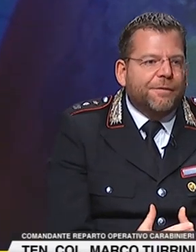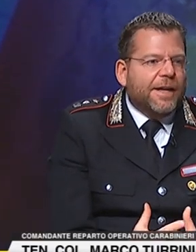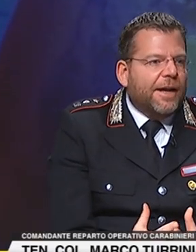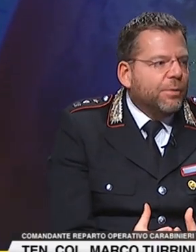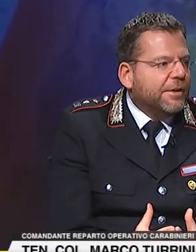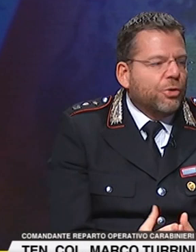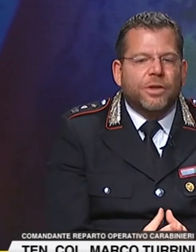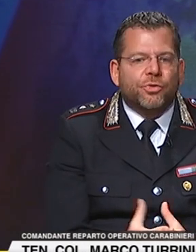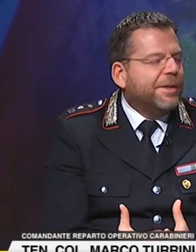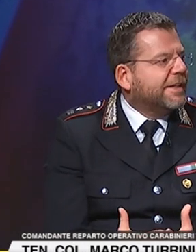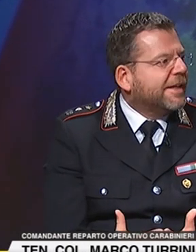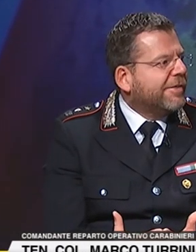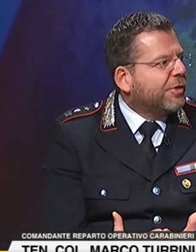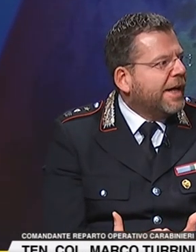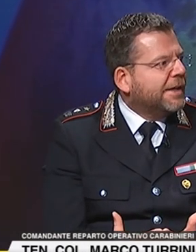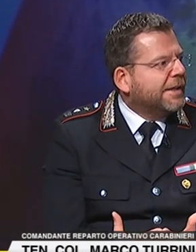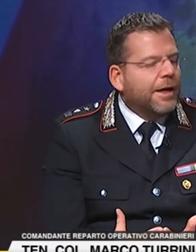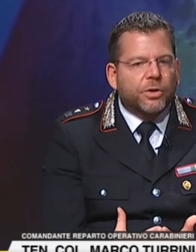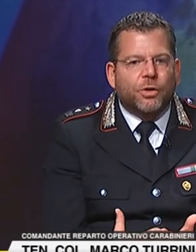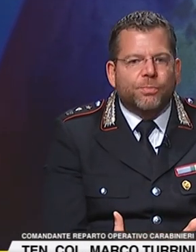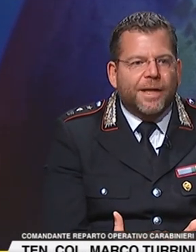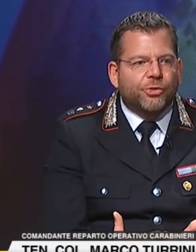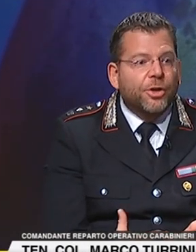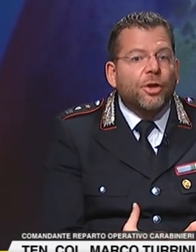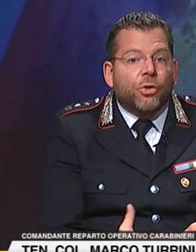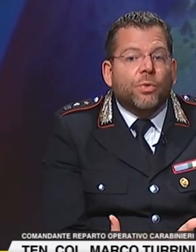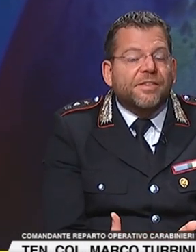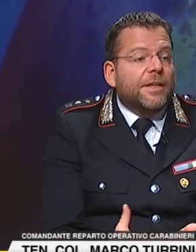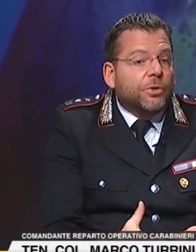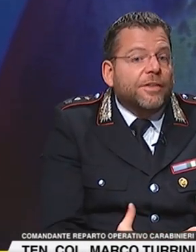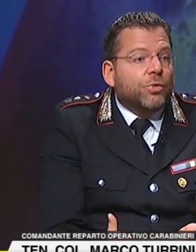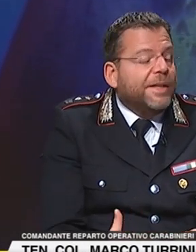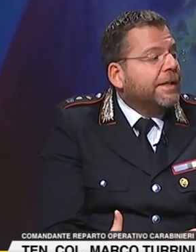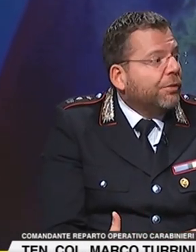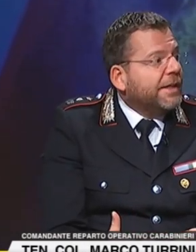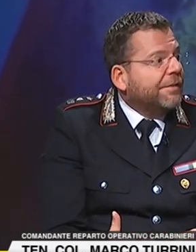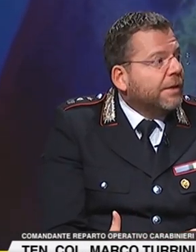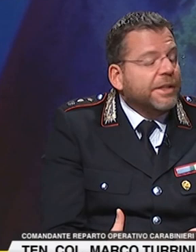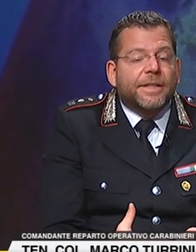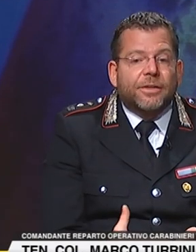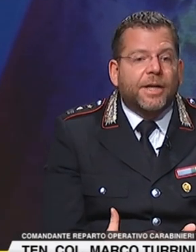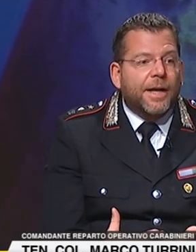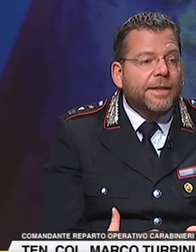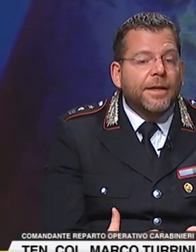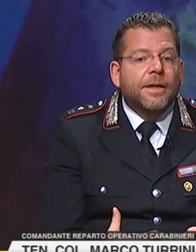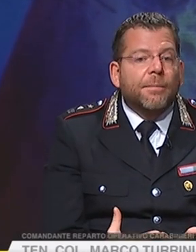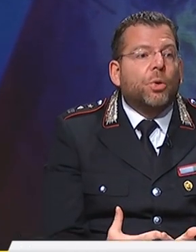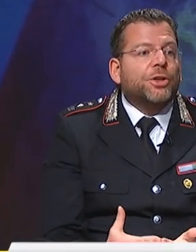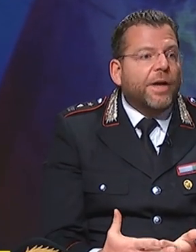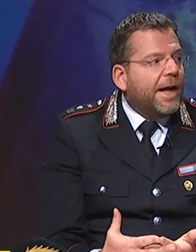cerchiamo di affiancare quelli che sono gli strumenti tradizionali della lotta allo spaccio con degli strumenti innovativi, quindi andare a cercare